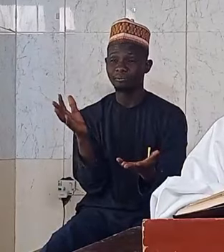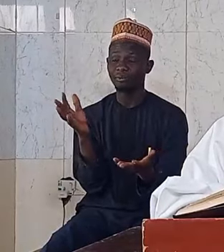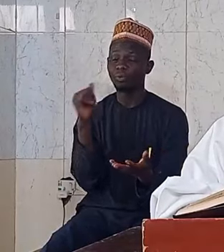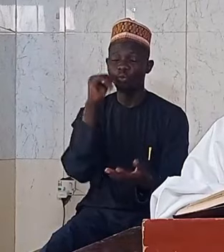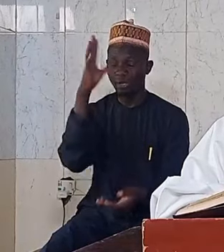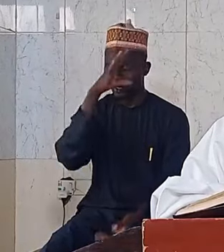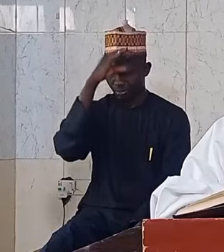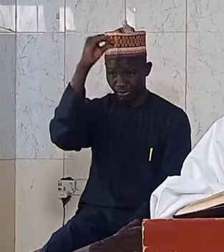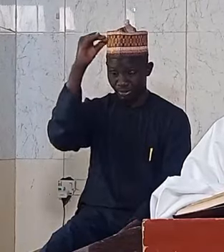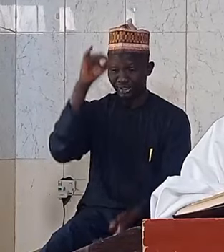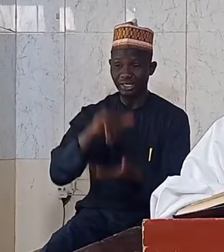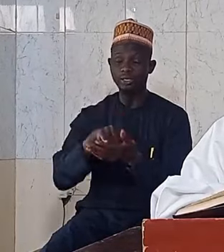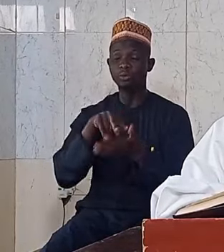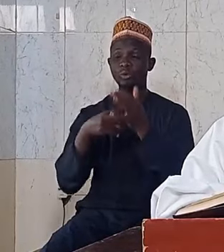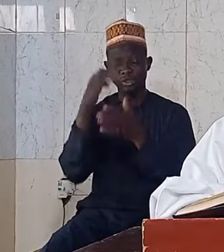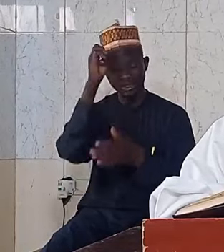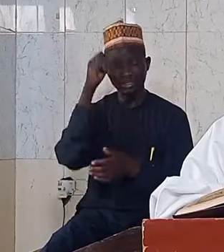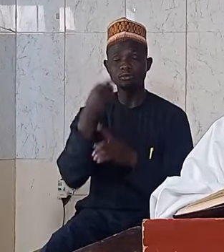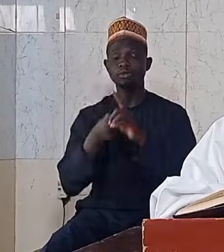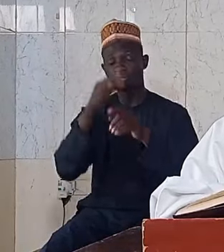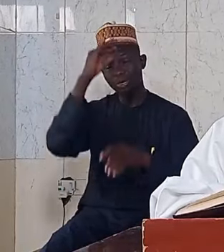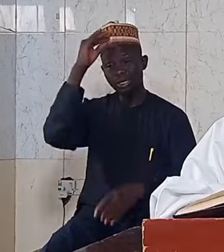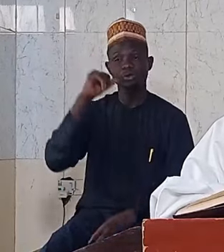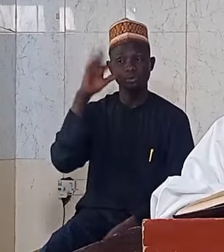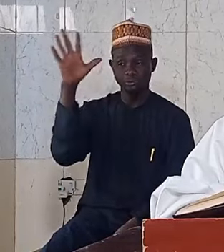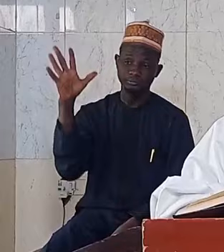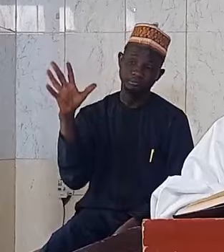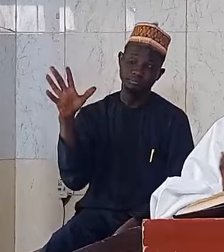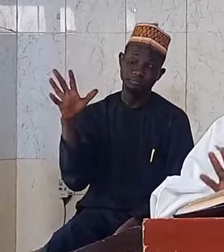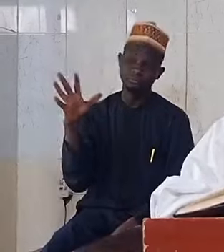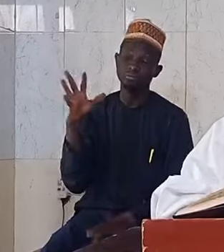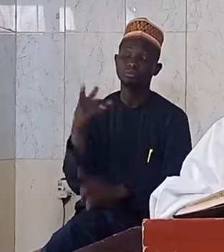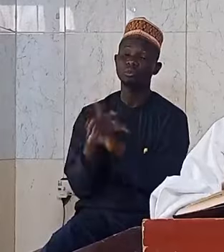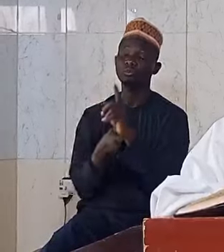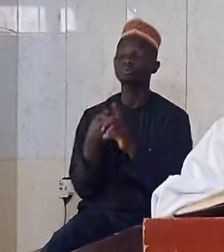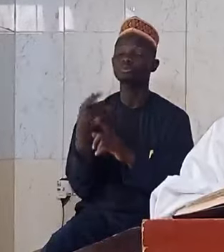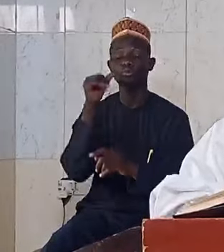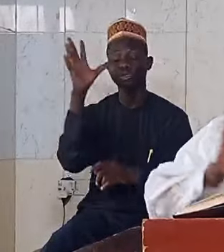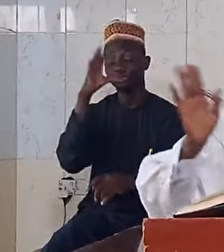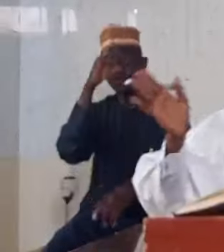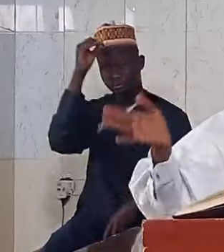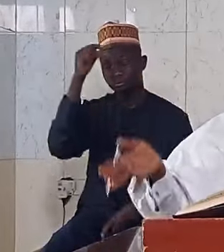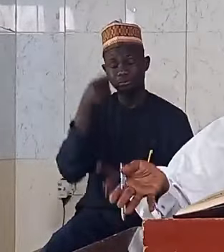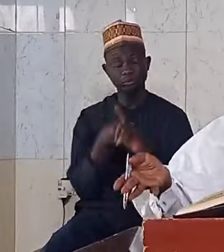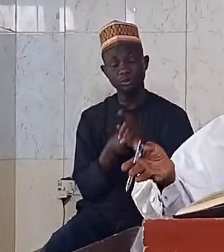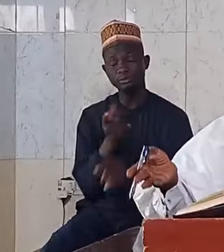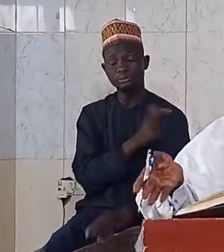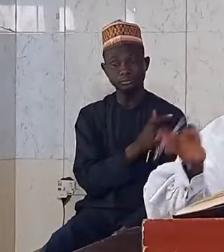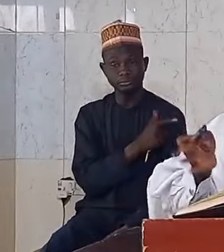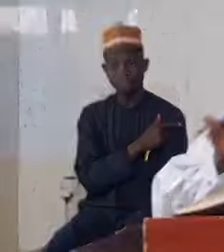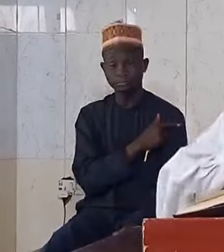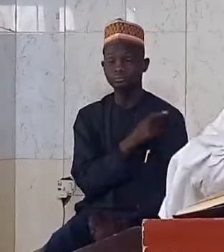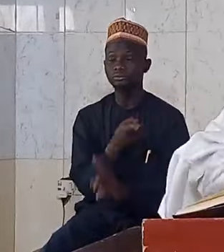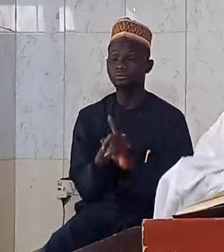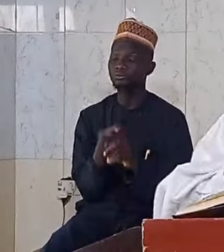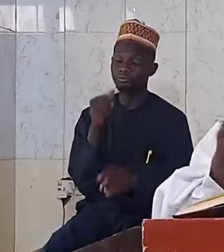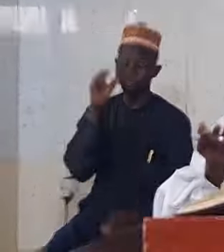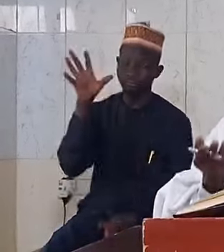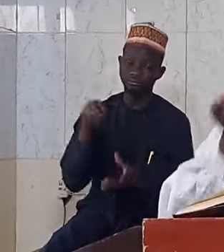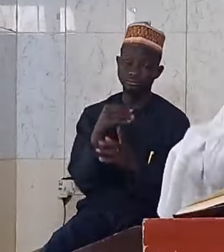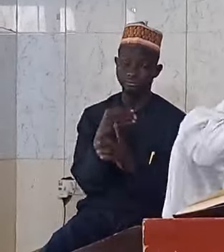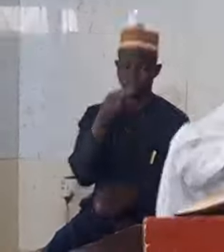mazansu da matansu to shine yace minar rijali wan nisa'i min din nan ta bayani ma'ana mustad'afin ar-rijal